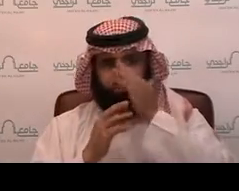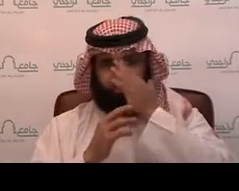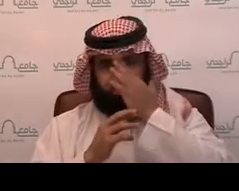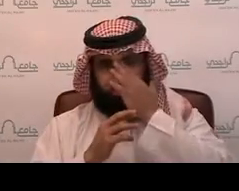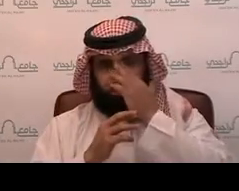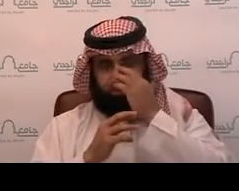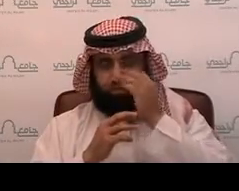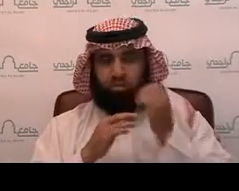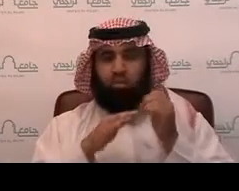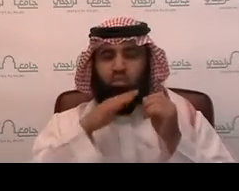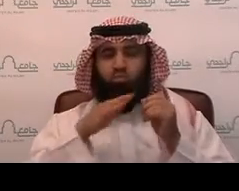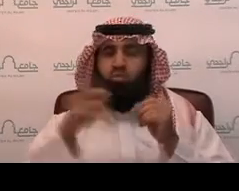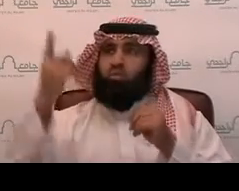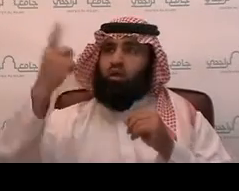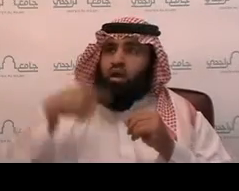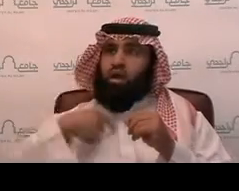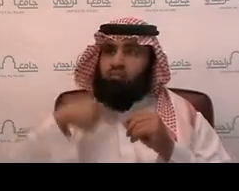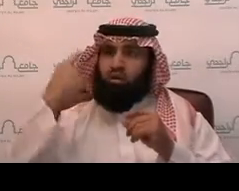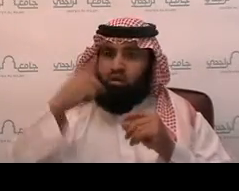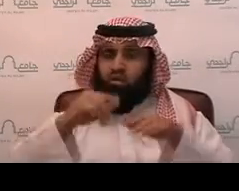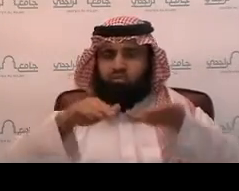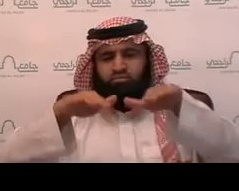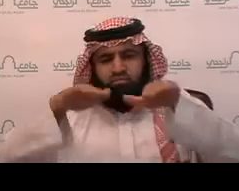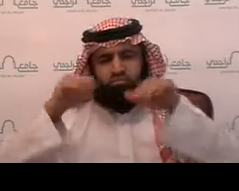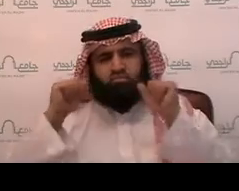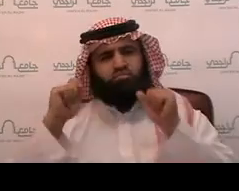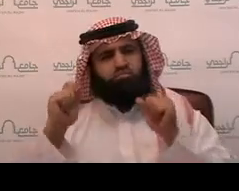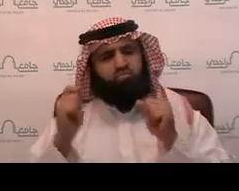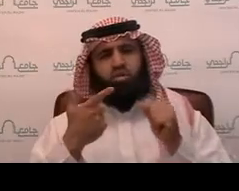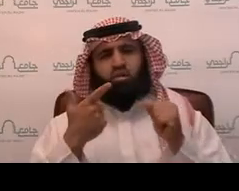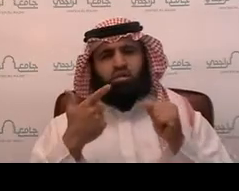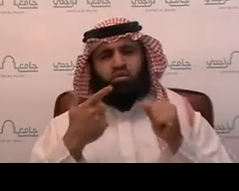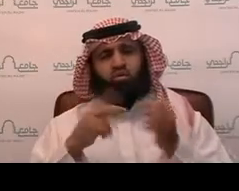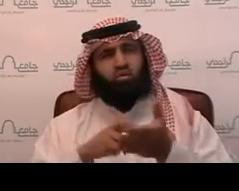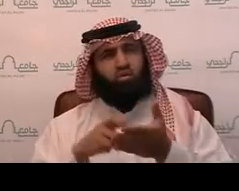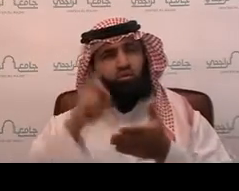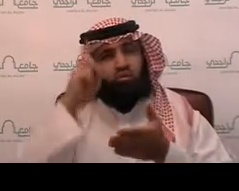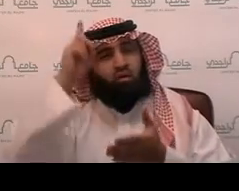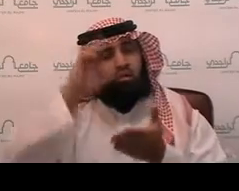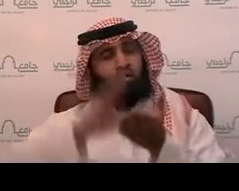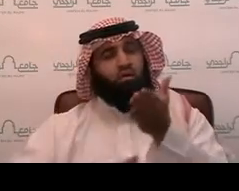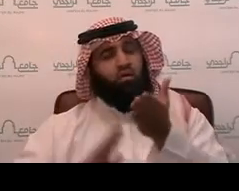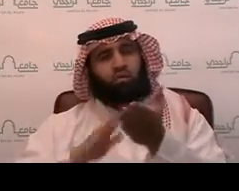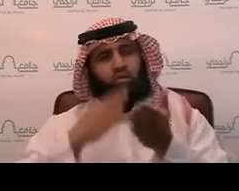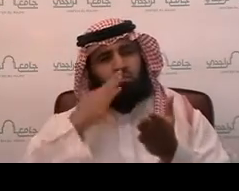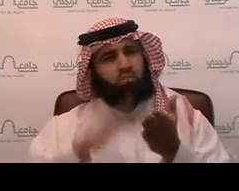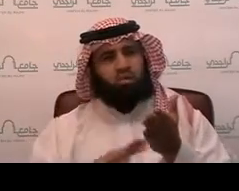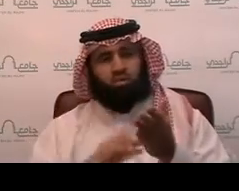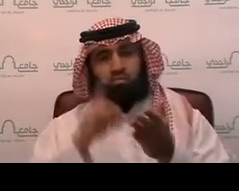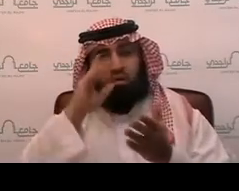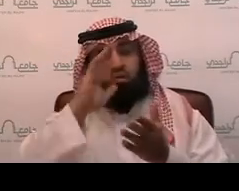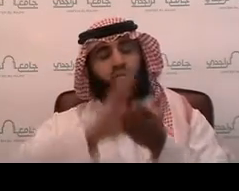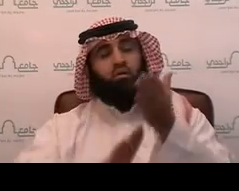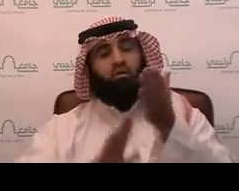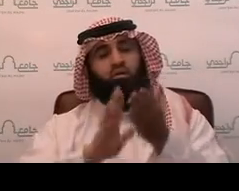نهى عنه. اتقوا الله إن الله شديد العقاب، ولا تأمنوا مكر الله وبأسه، وخاصة